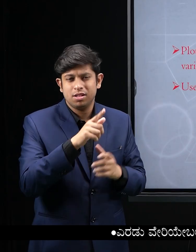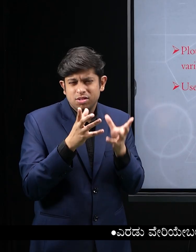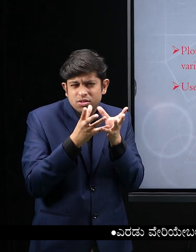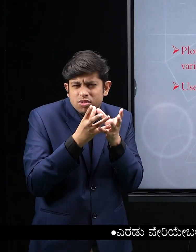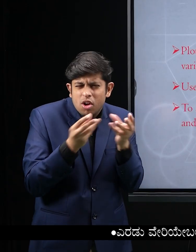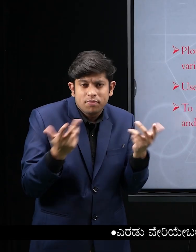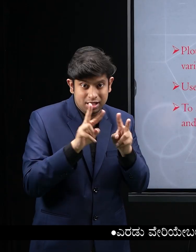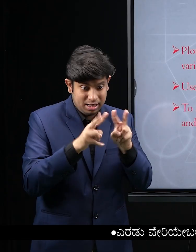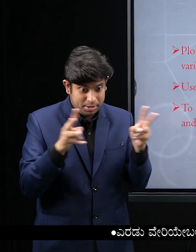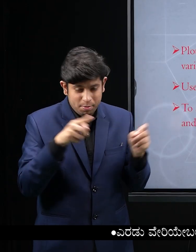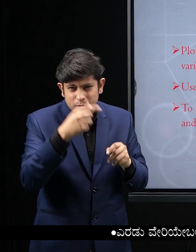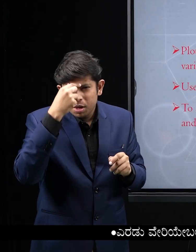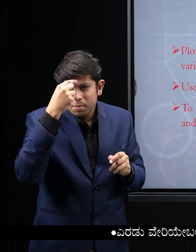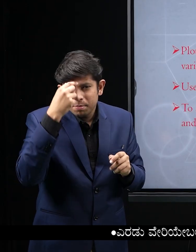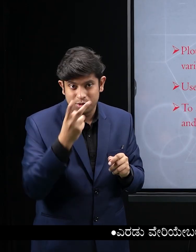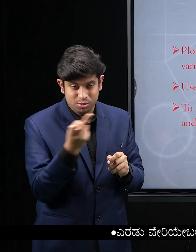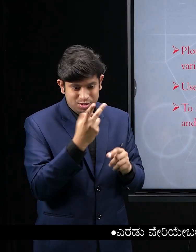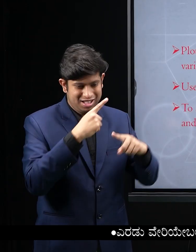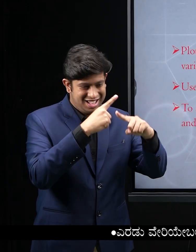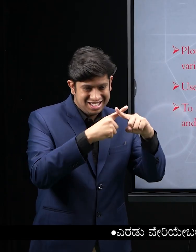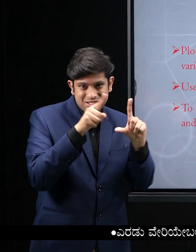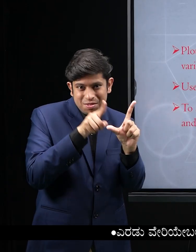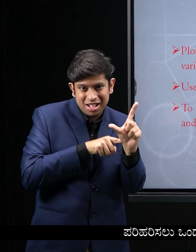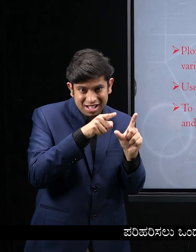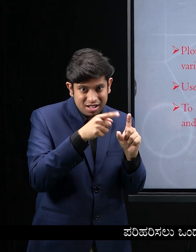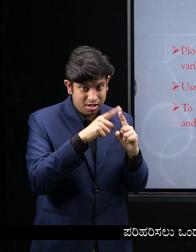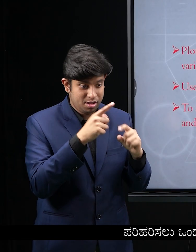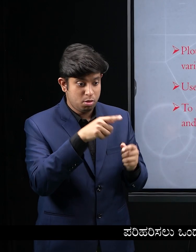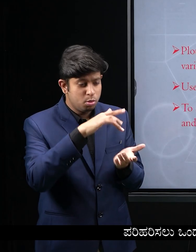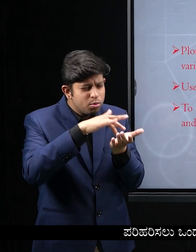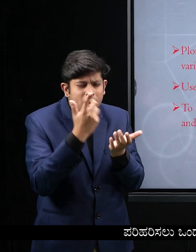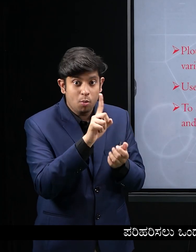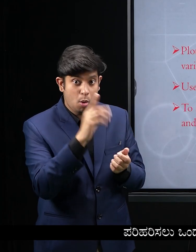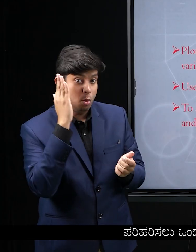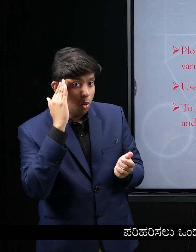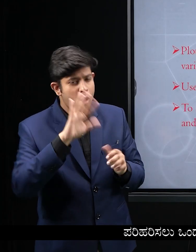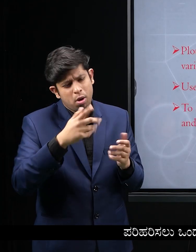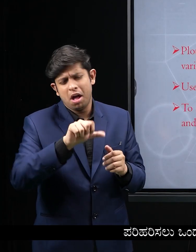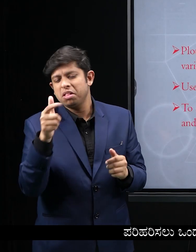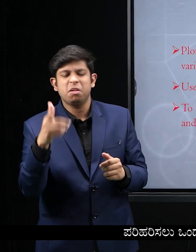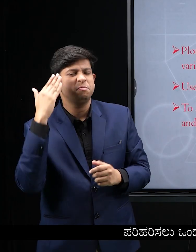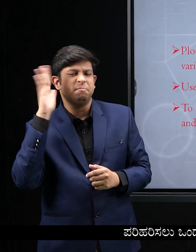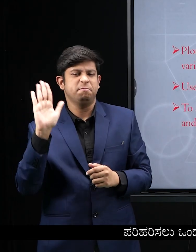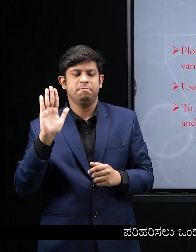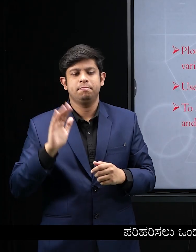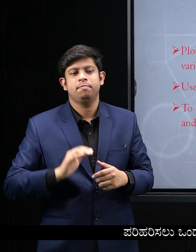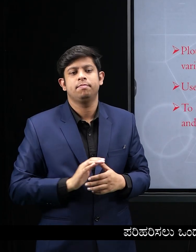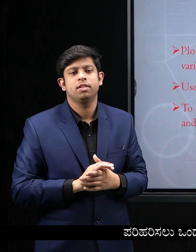2 ವೇರಿಯೇಬಲ್ಗಳನ್ನು ಬಳಸಿಕೊಂಡು ವಿವಿಧ ಸಮಸ್ಯೆಗಳನ್ನು ಪರಿಹರಿಸಲು ಒಂದು ತಿಳಿದಿರುವ ಮತ್ತು ಇನ್ನೊಂದು ತಿಳಿದಿಲ್ಲ.